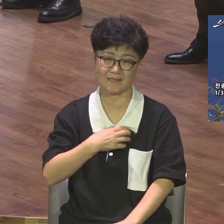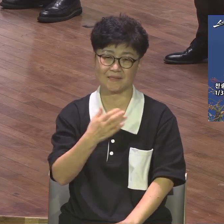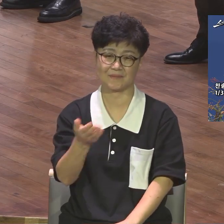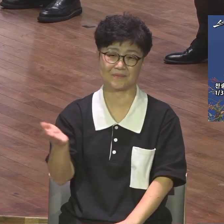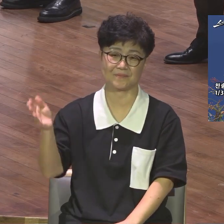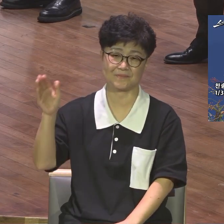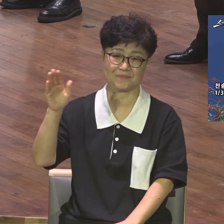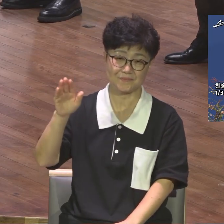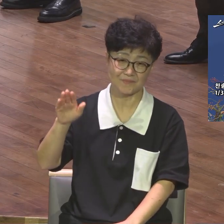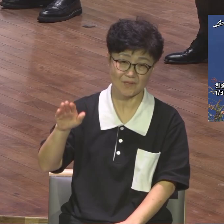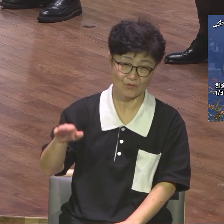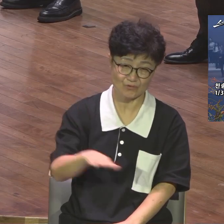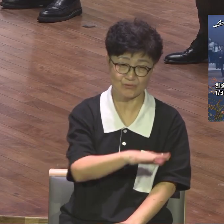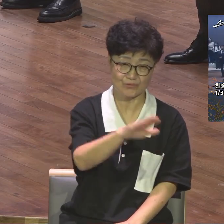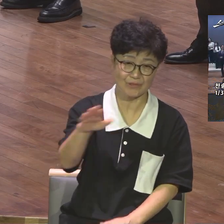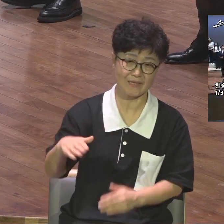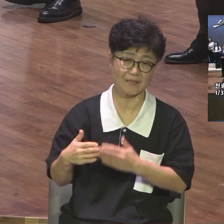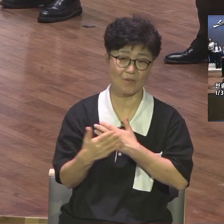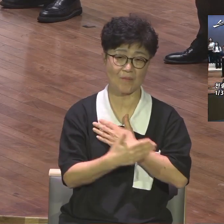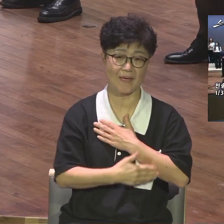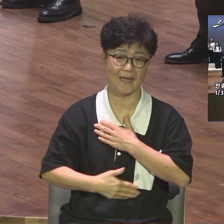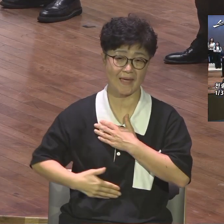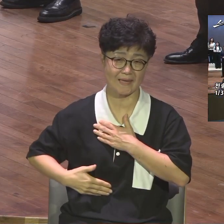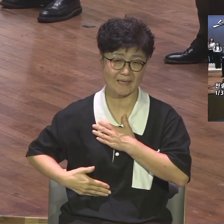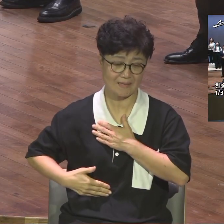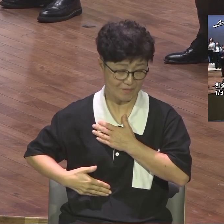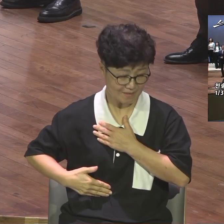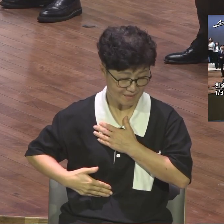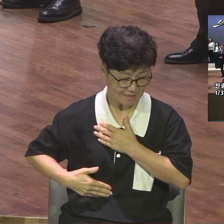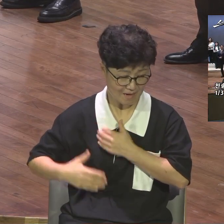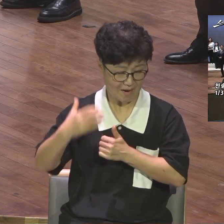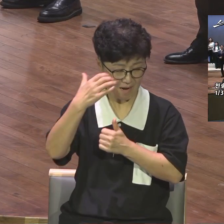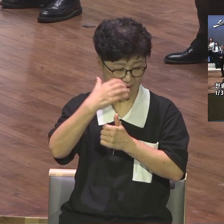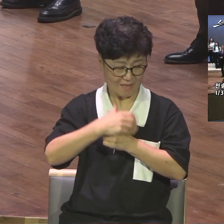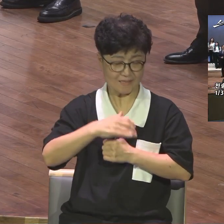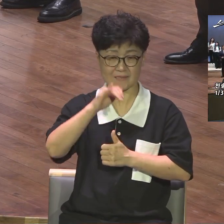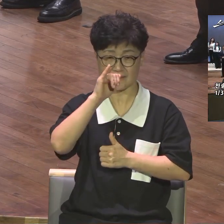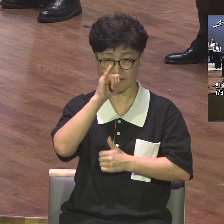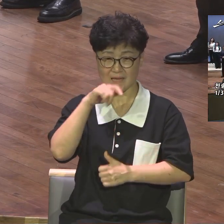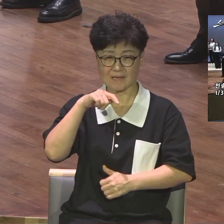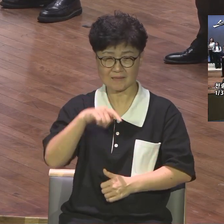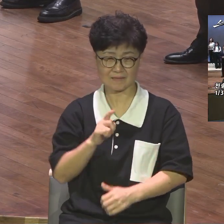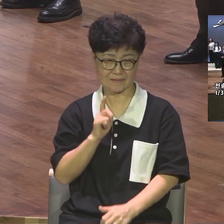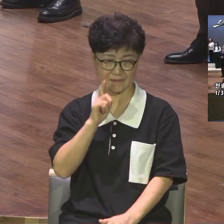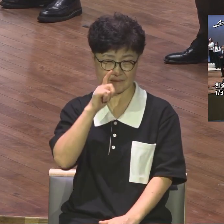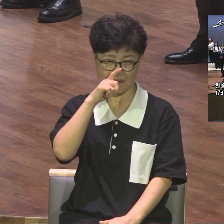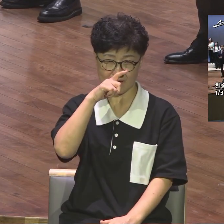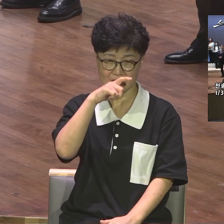우리 몸에 주어 있네.